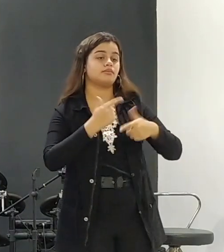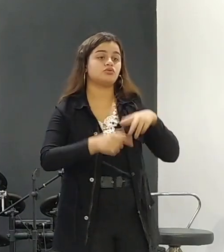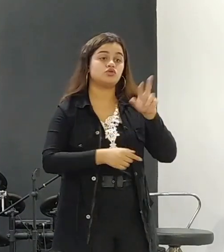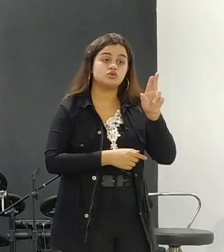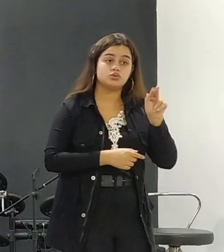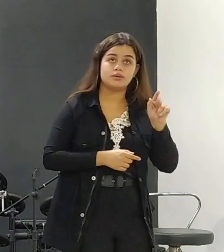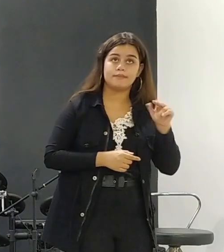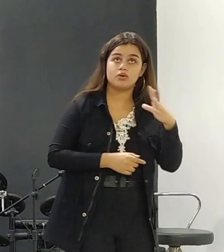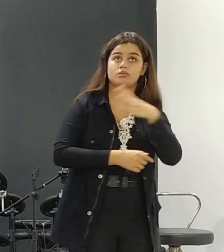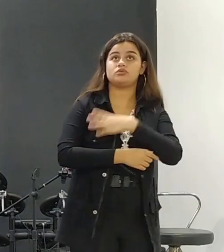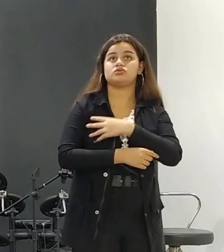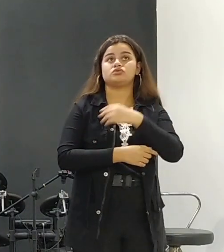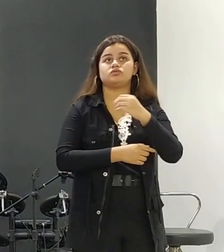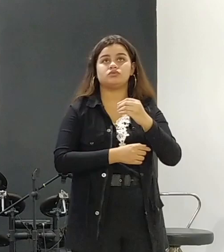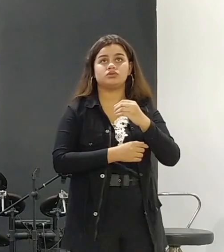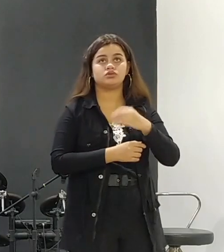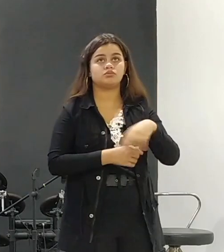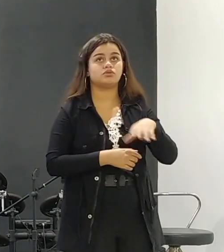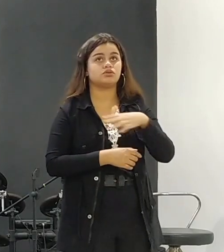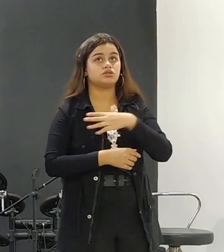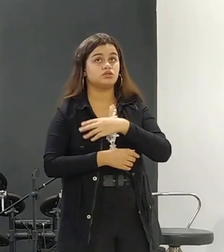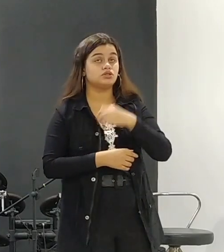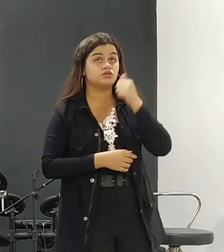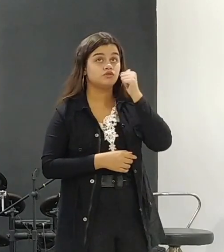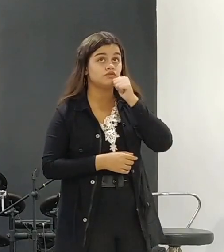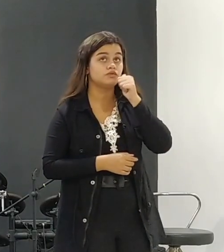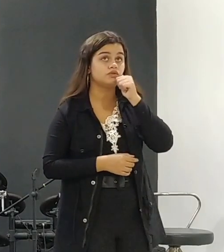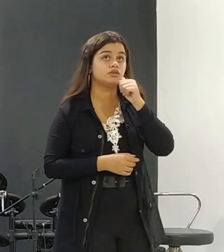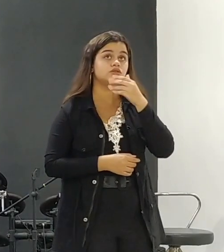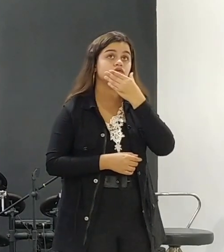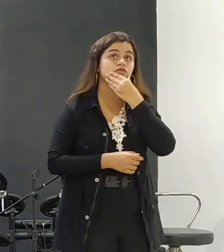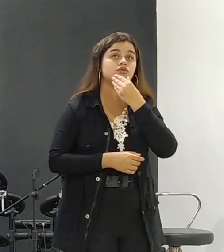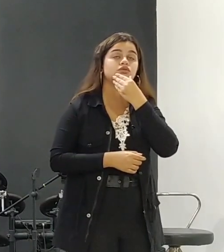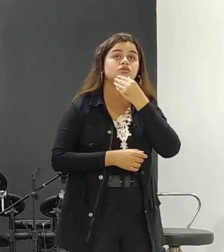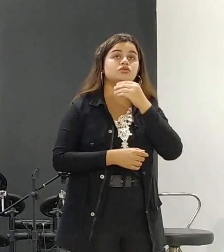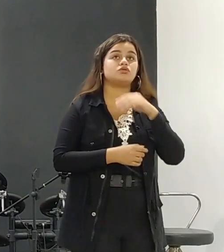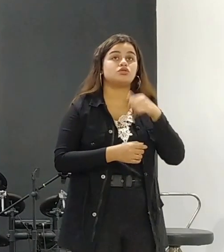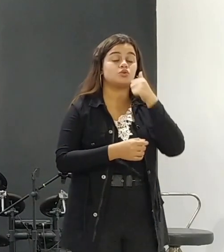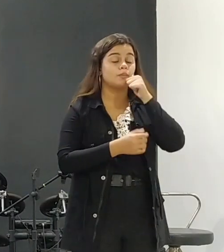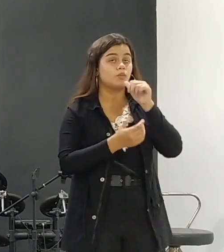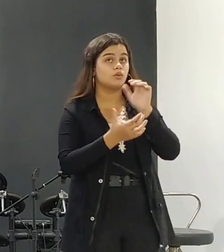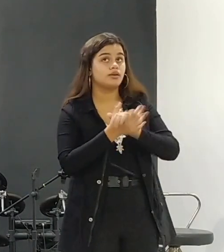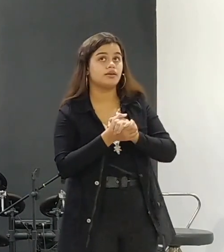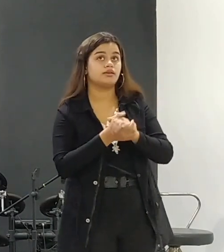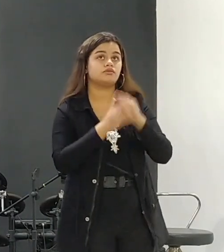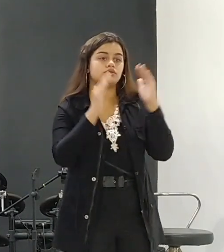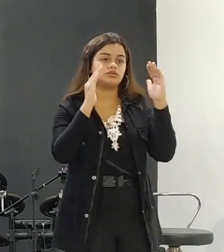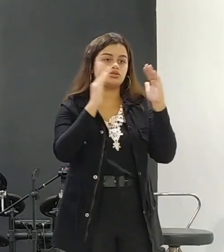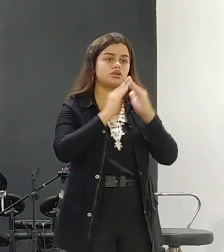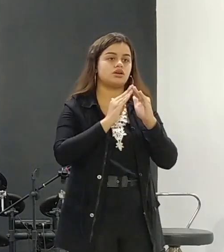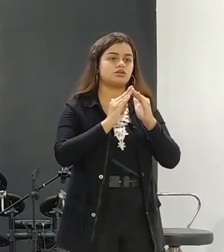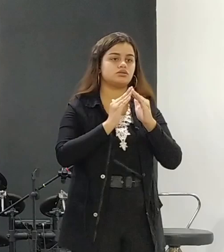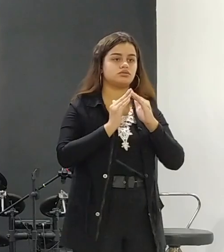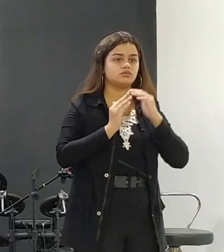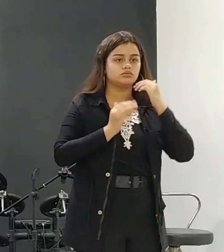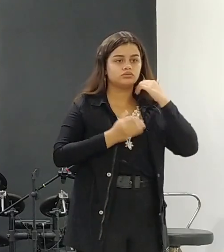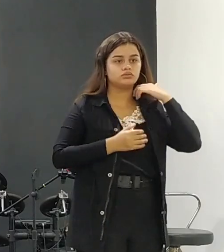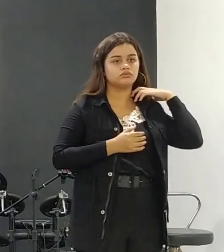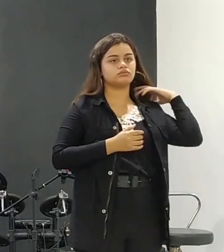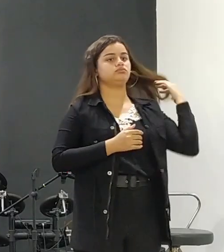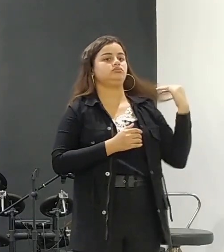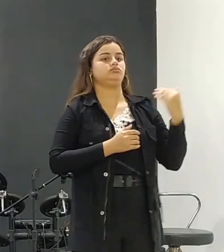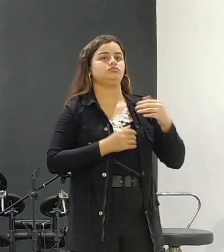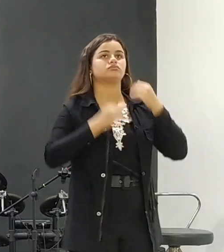vossos irmãos, pelos vossos filhos, vossas filhas, vossas mulheres e vossas casas. Neemias está